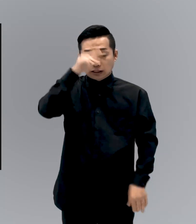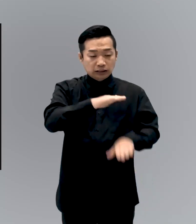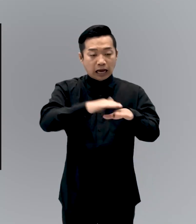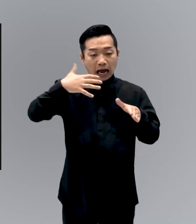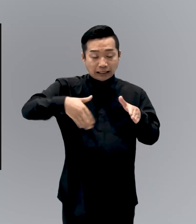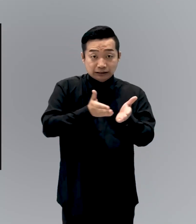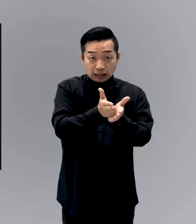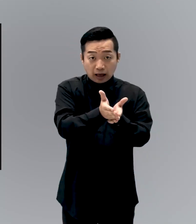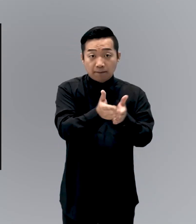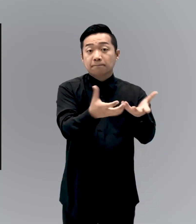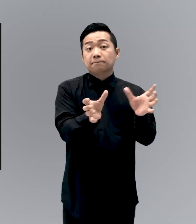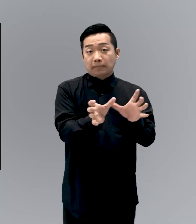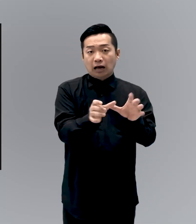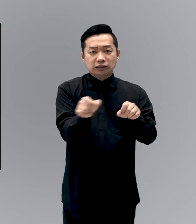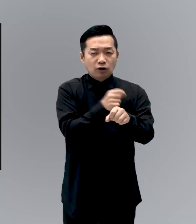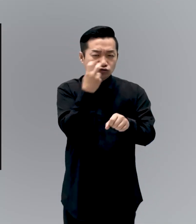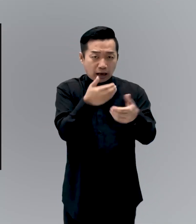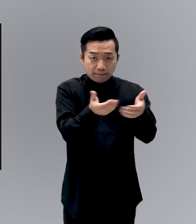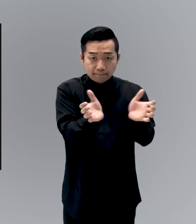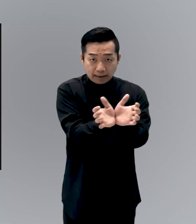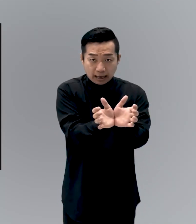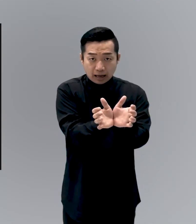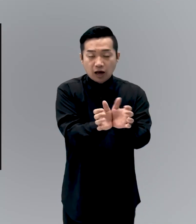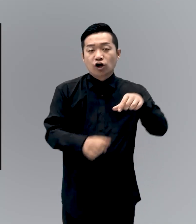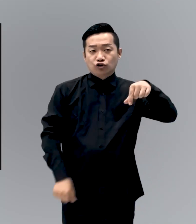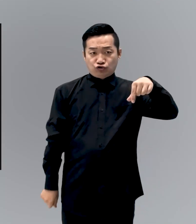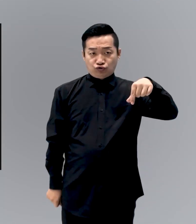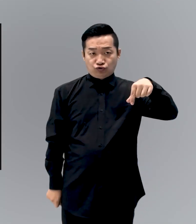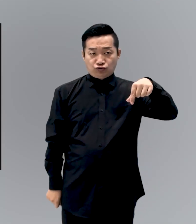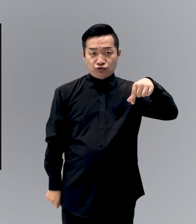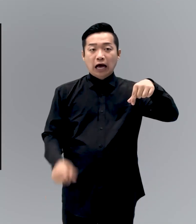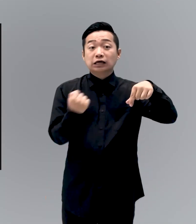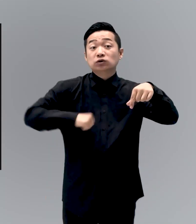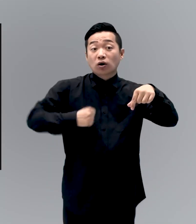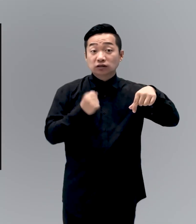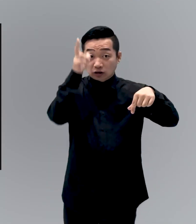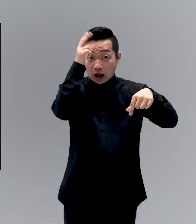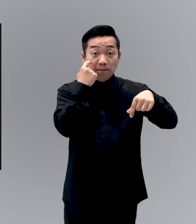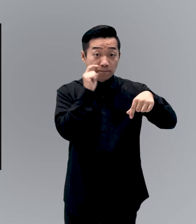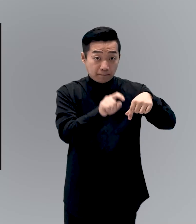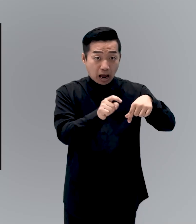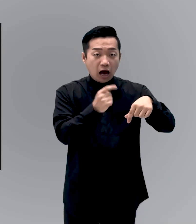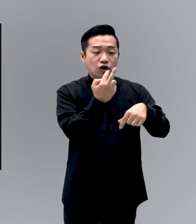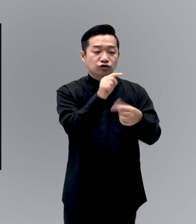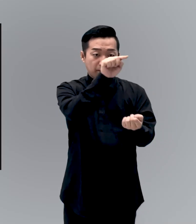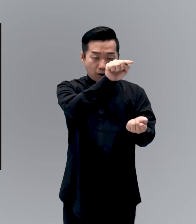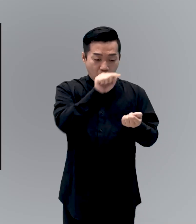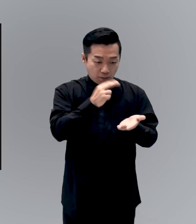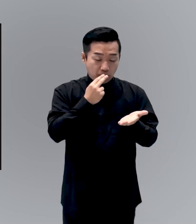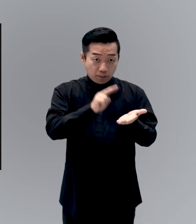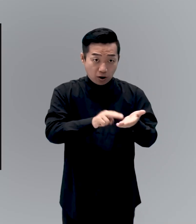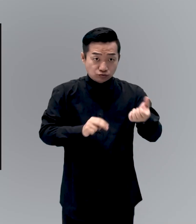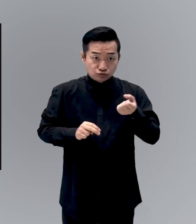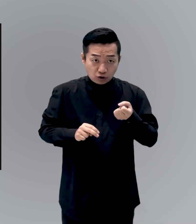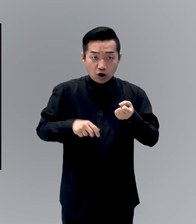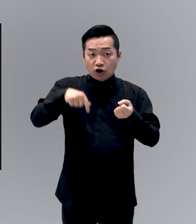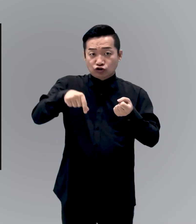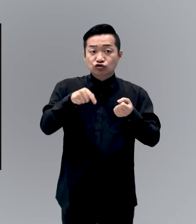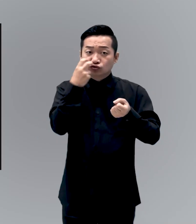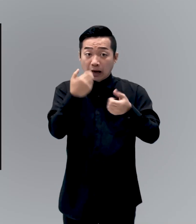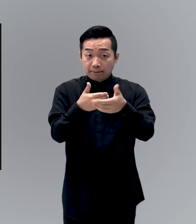도서명 천년의 질문. 저자 조정래. 출판사 해냄 출판사.